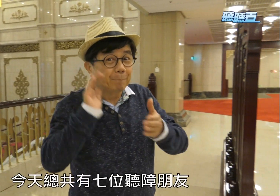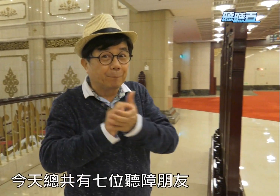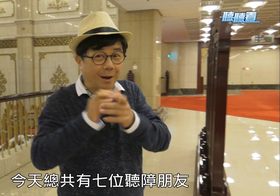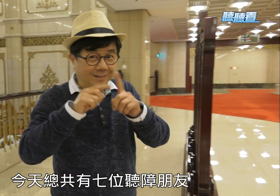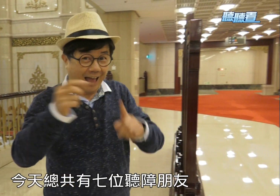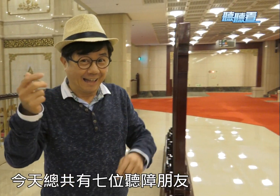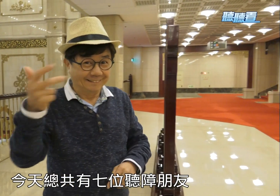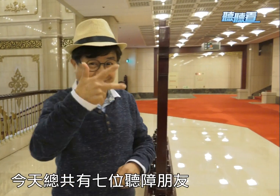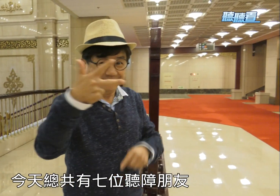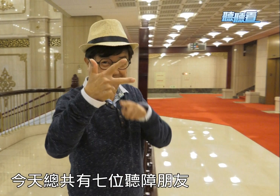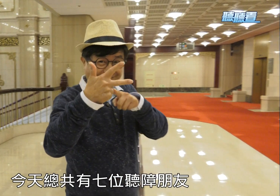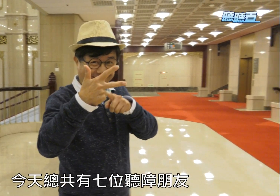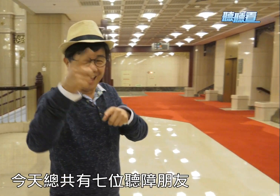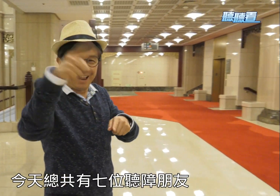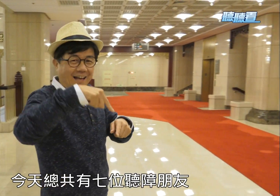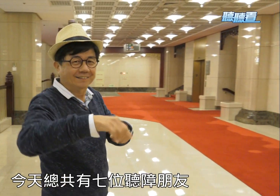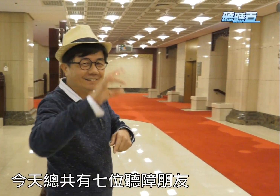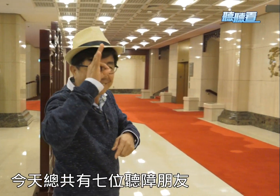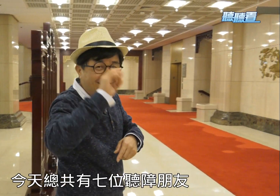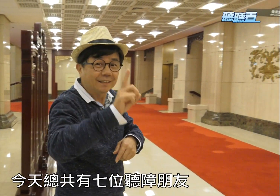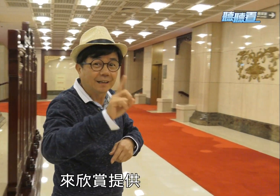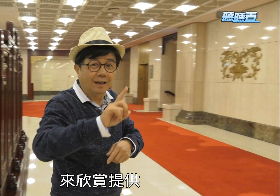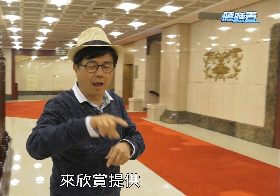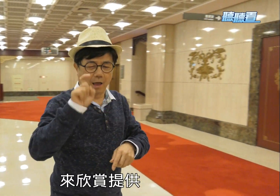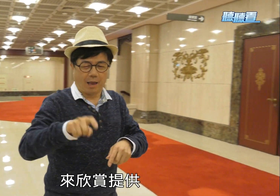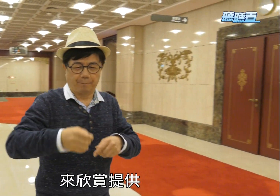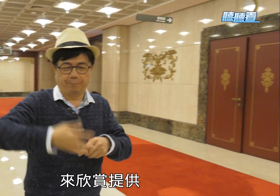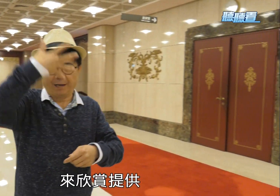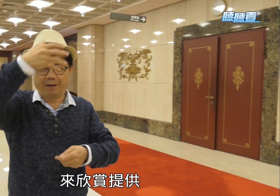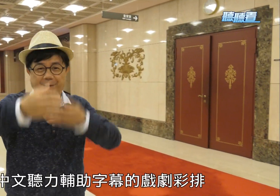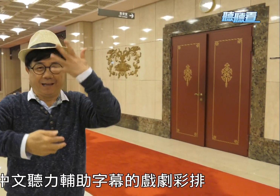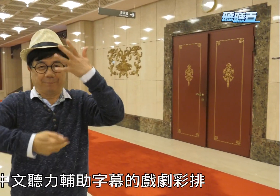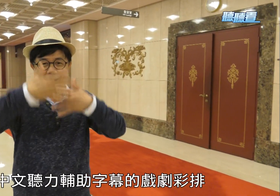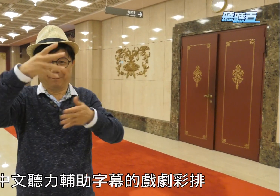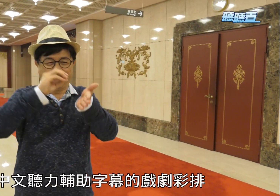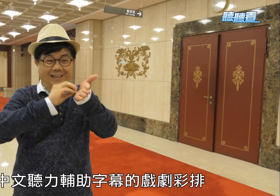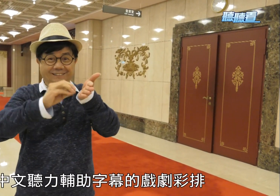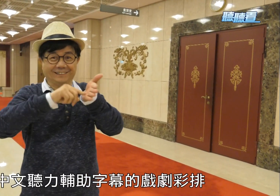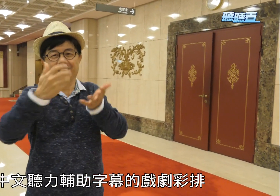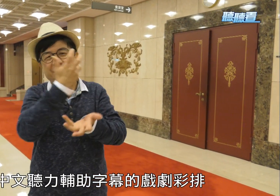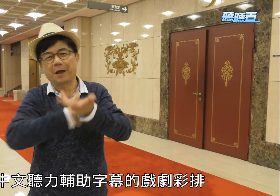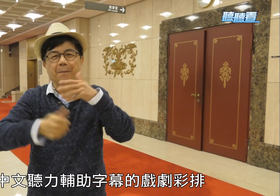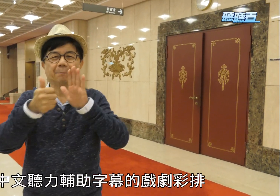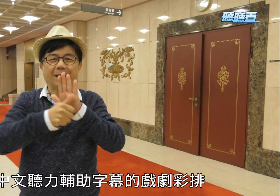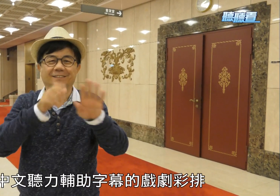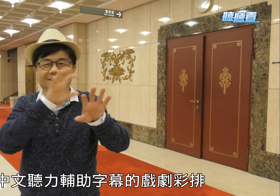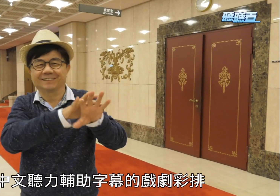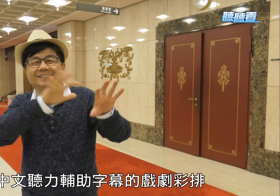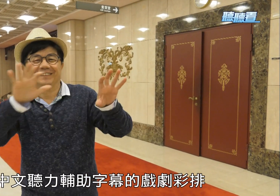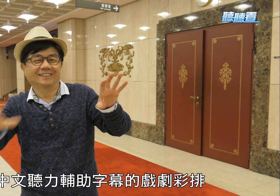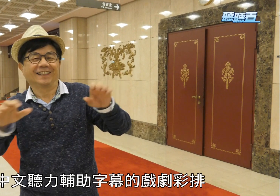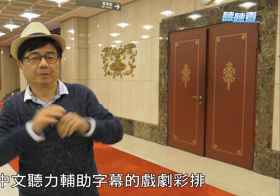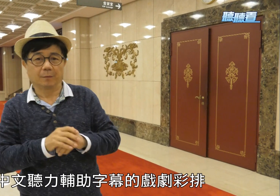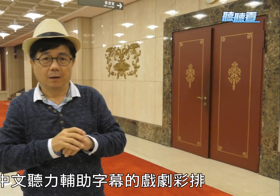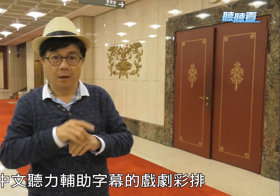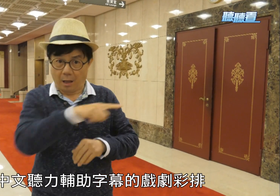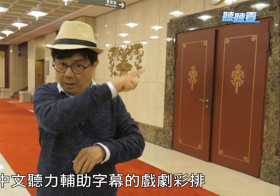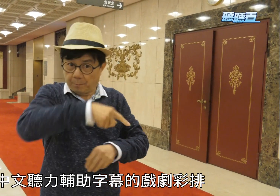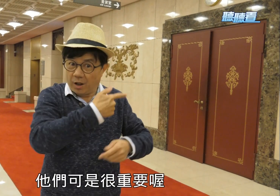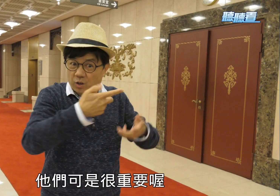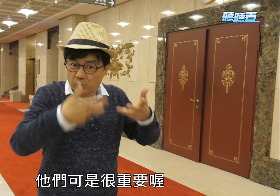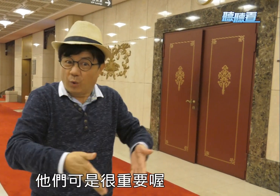今天呢，总共有7位听障朋友来欣赏提供中文听力辅助字幕的戏剧彩